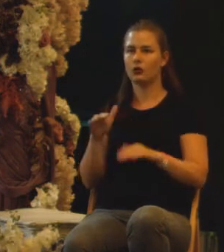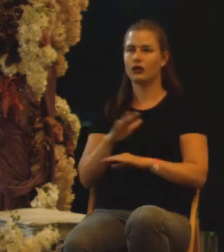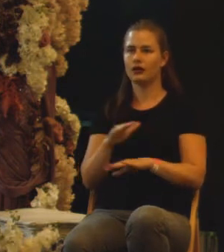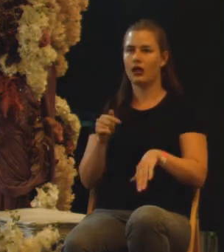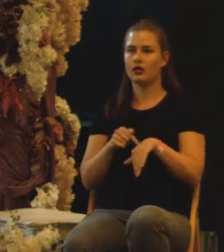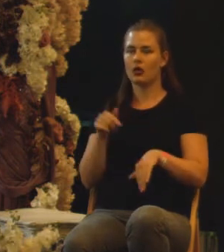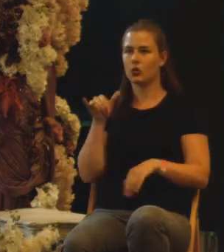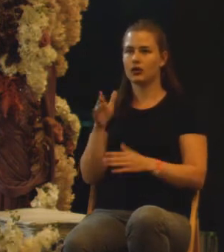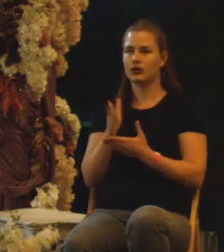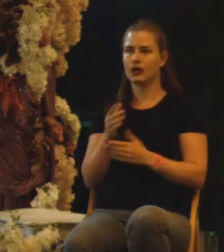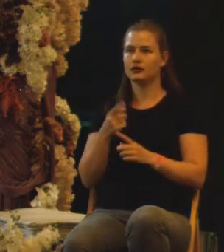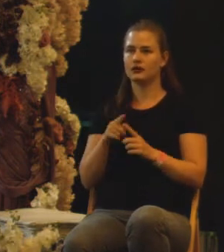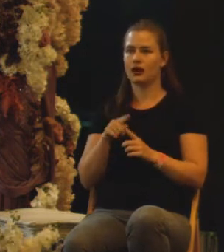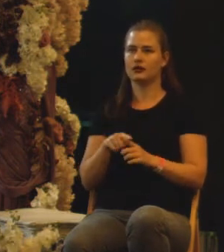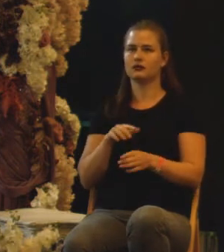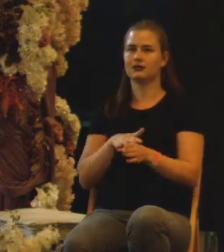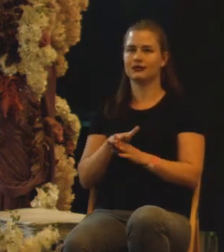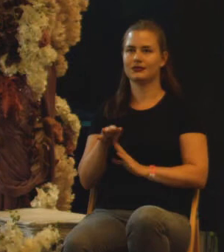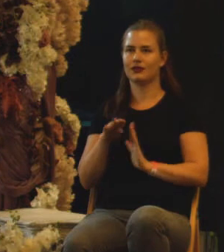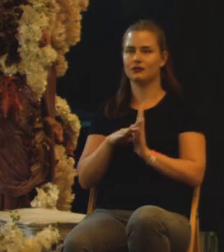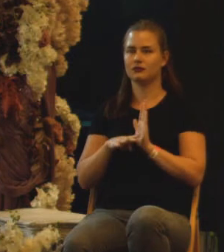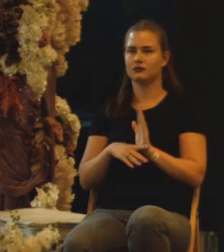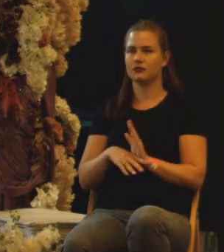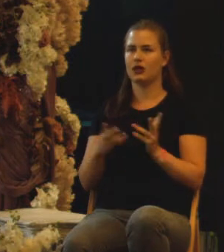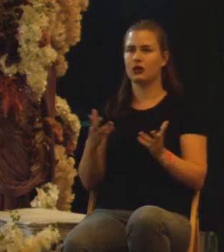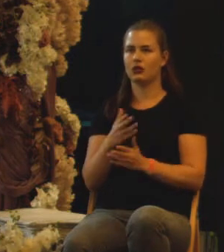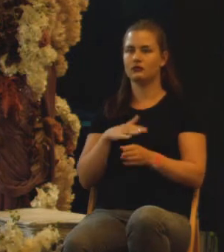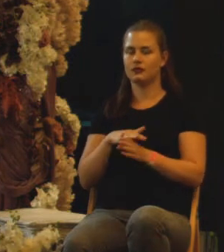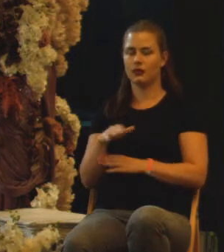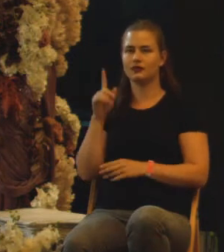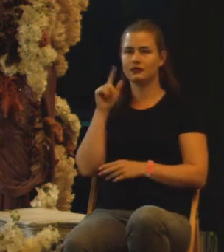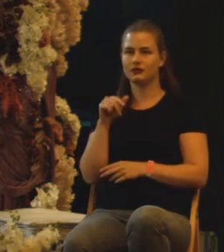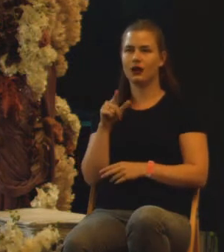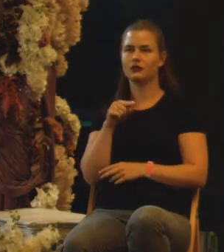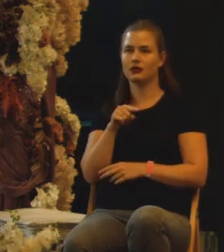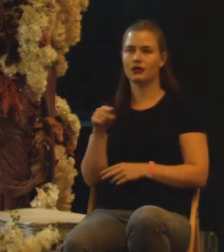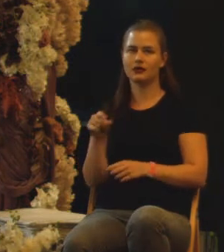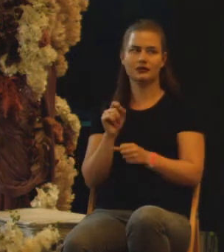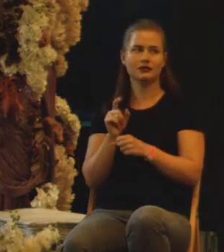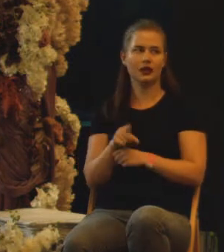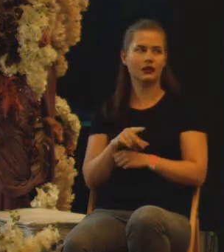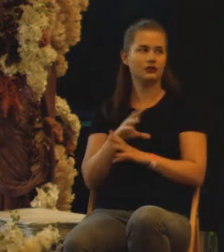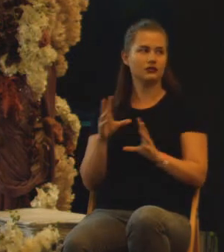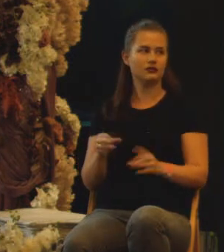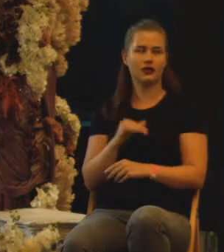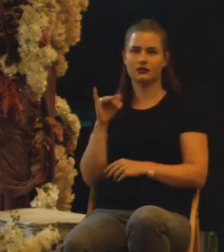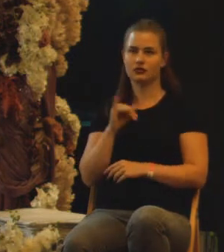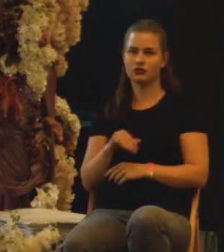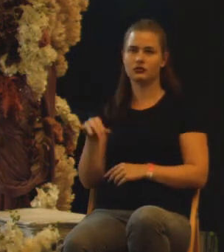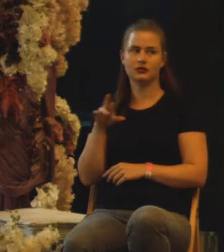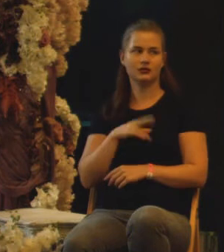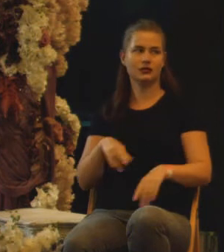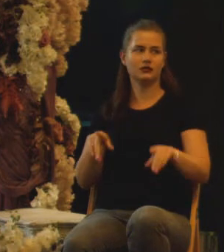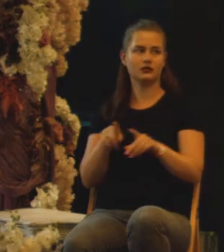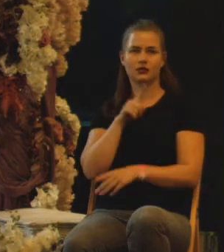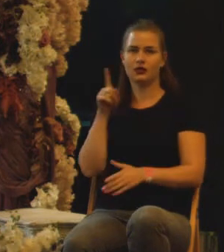Ну, у них там есть вот эта целая молитва, которую они, ну, вы знаете, вот аминь там заканчивается, ну, вот эта вот вся история. И я